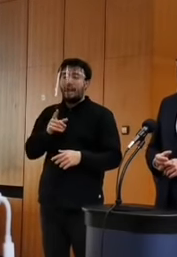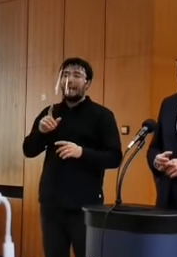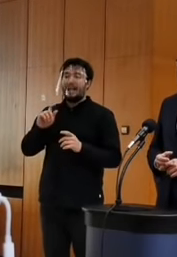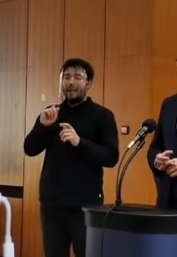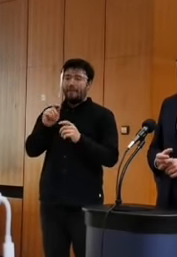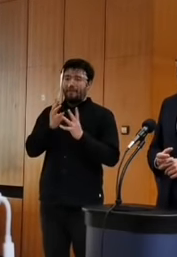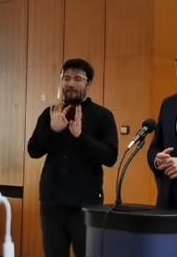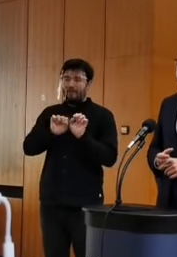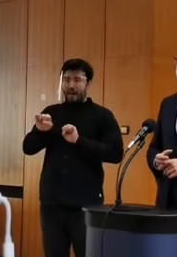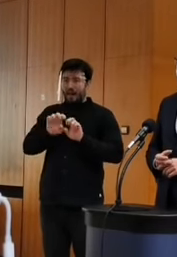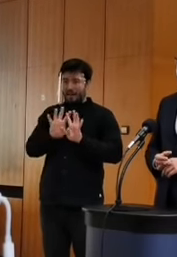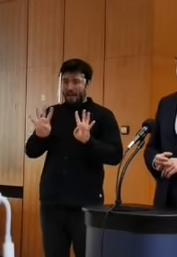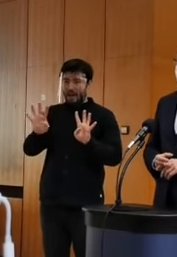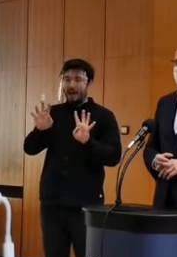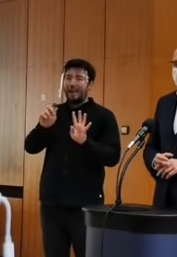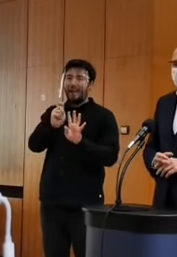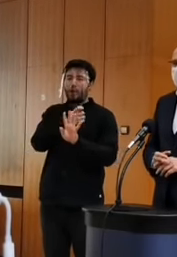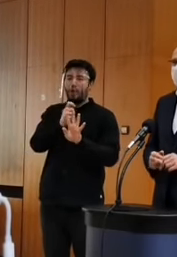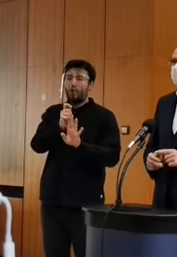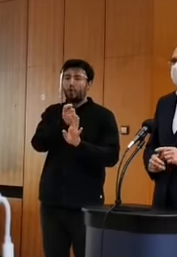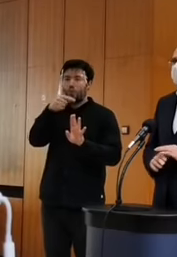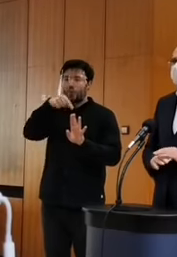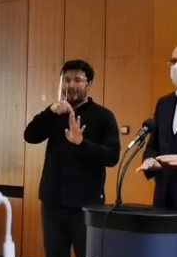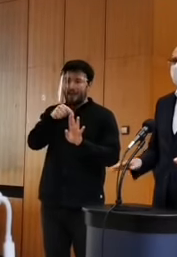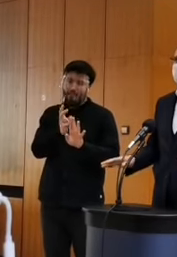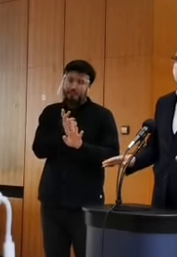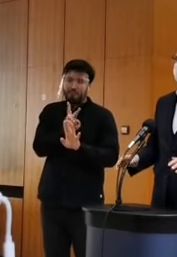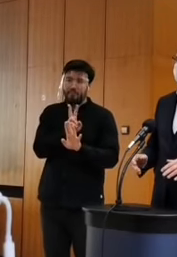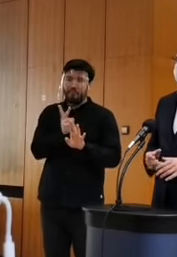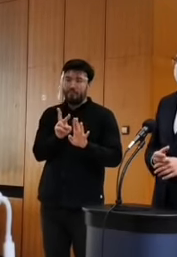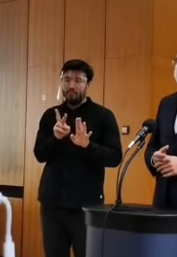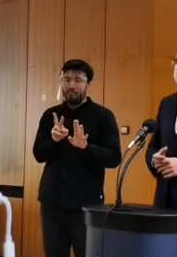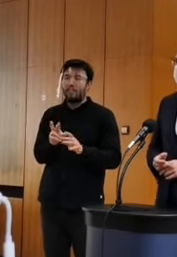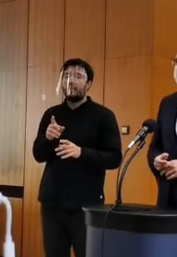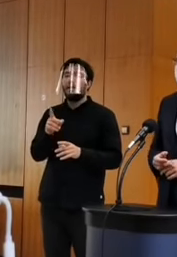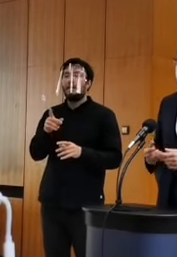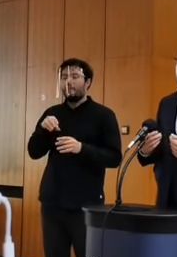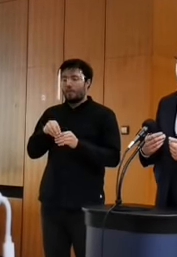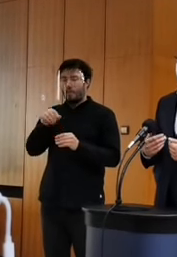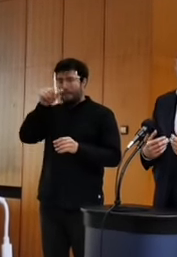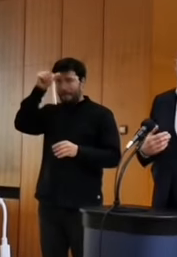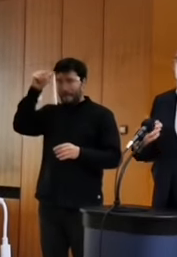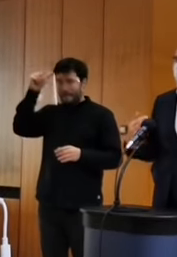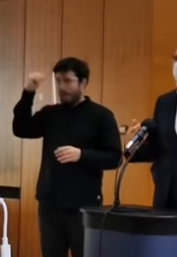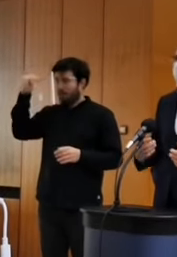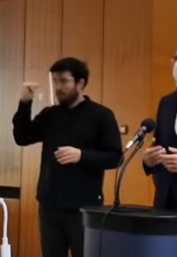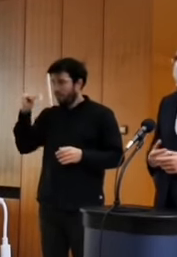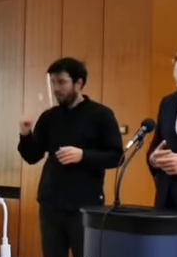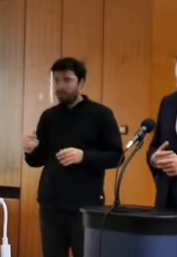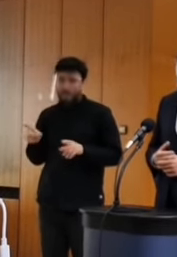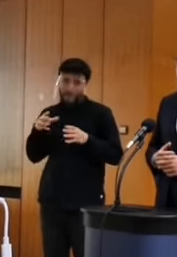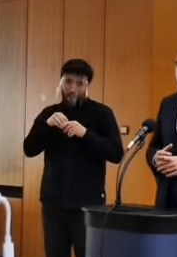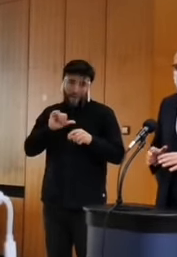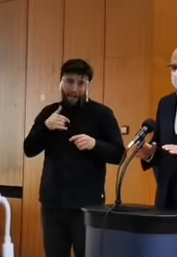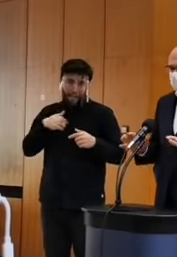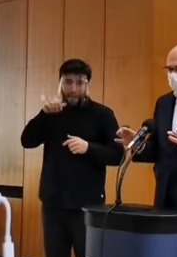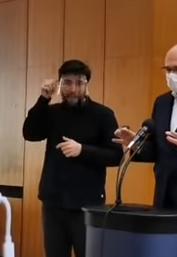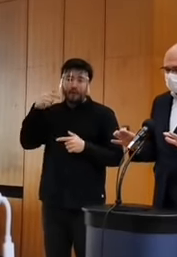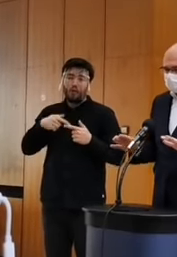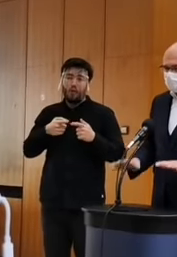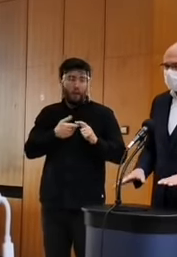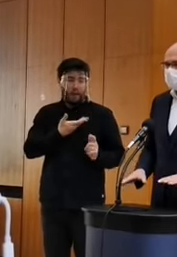vlády. Rekonštrukciu vlády, pri ktorej poprvé všetky mená musia ísť na stôl, vrátane môjho alebo mojich kolegov,